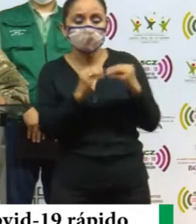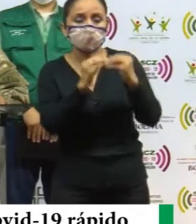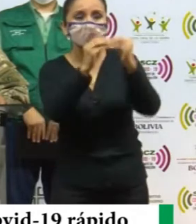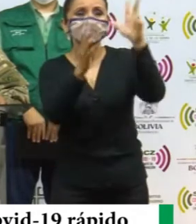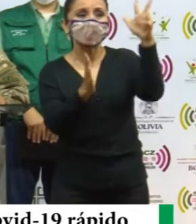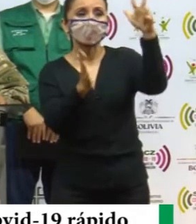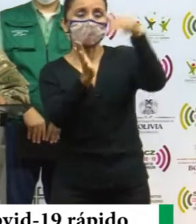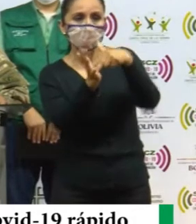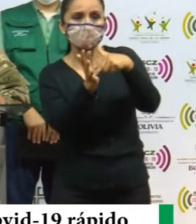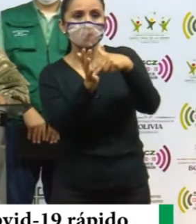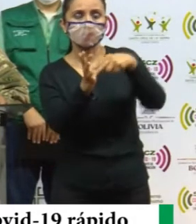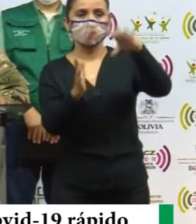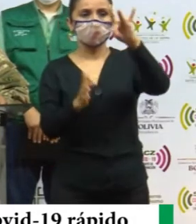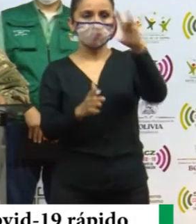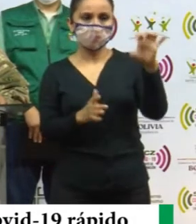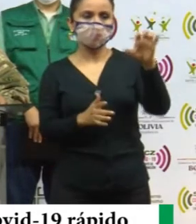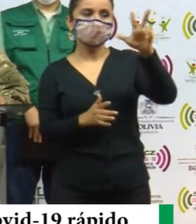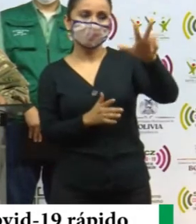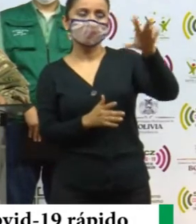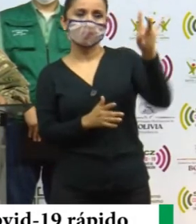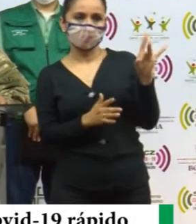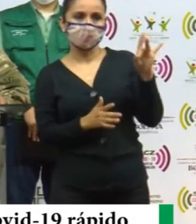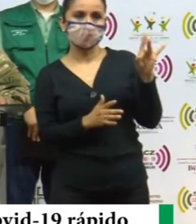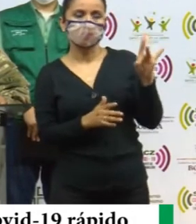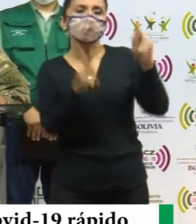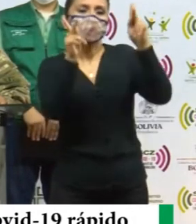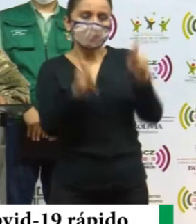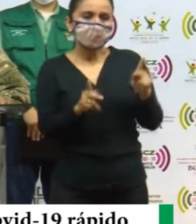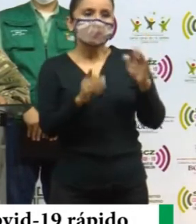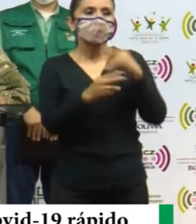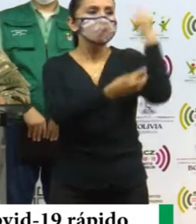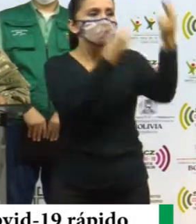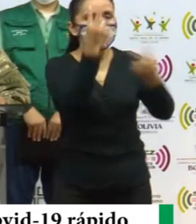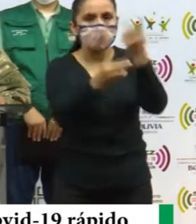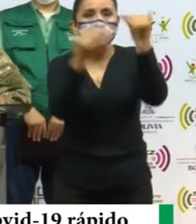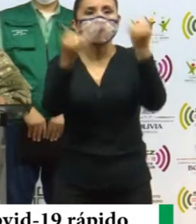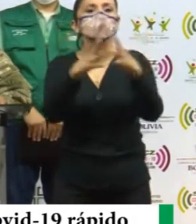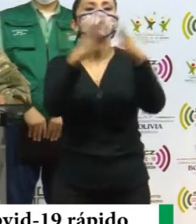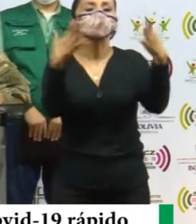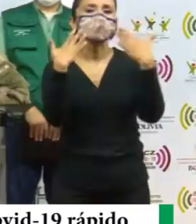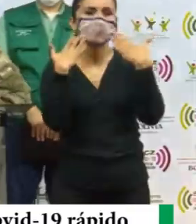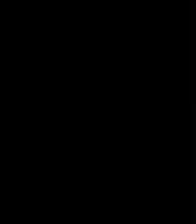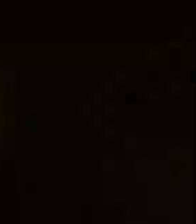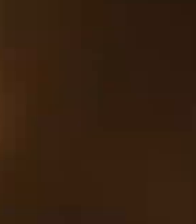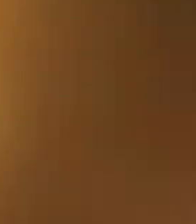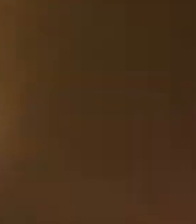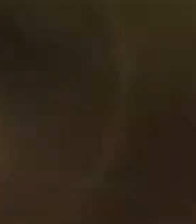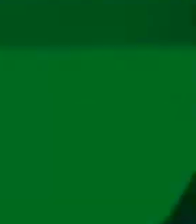las 3.838 personas visitadas. Muchas gracias.